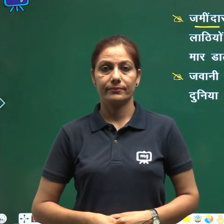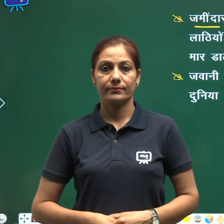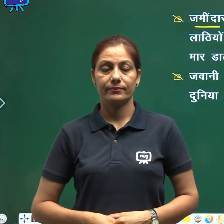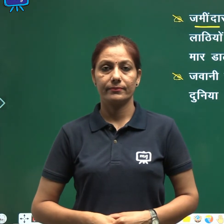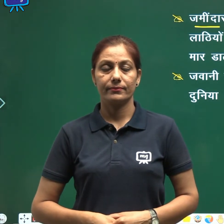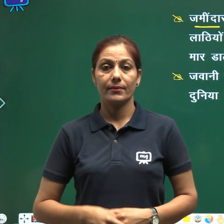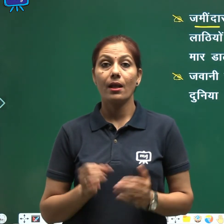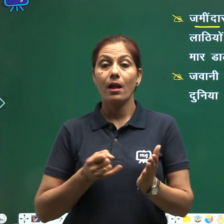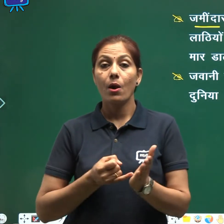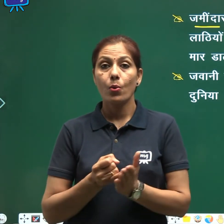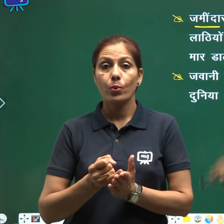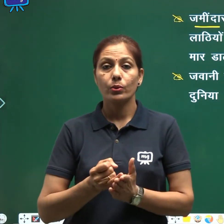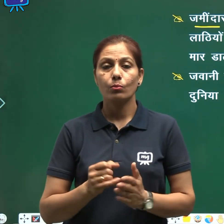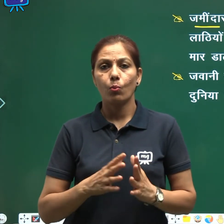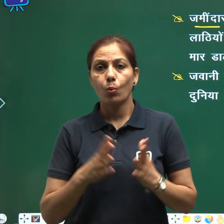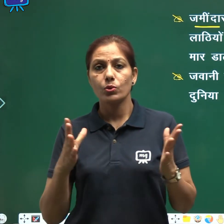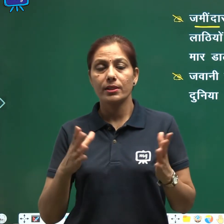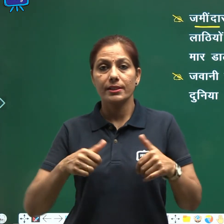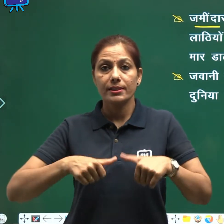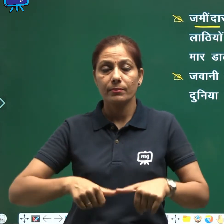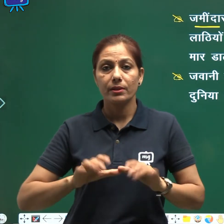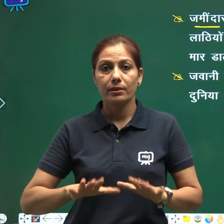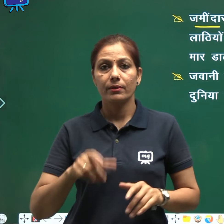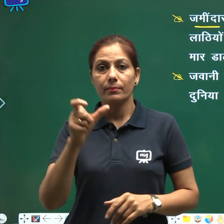जमींदार के कारिंदों ने